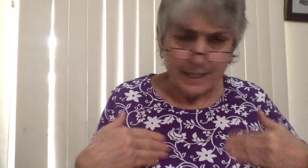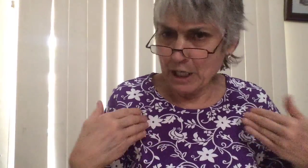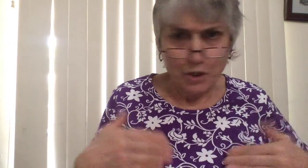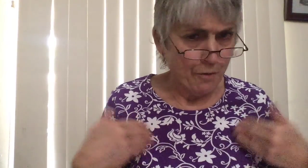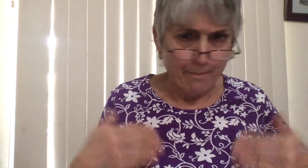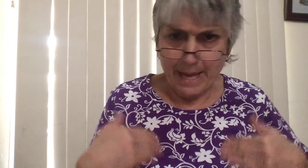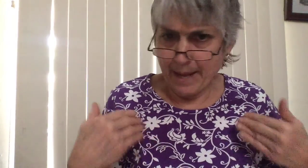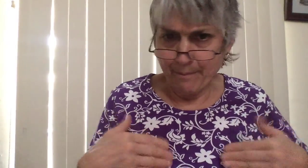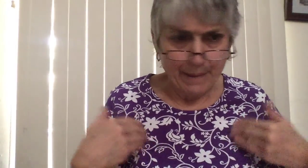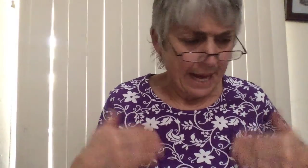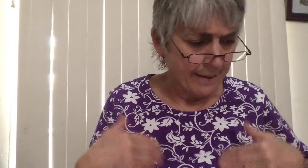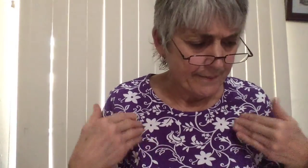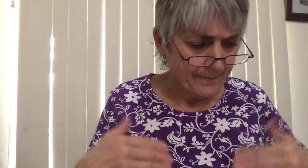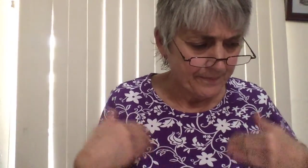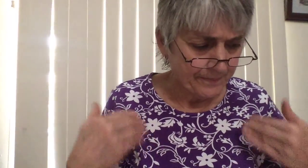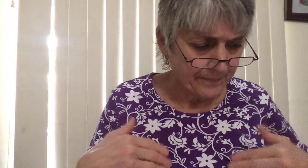Il ne met pas.